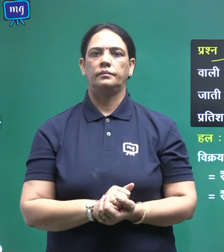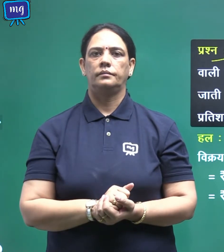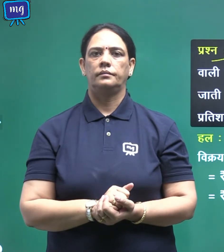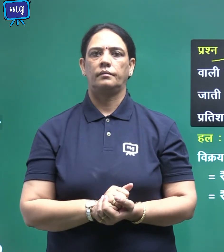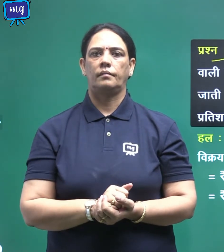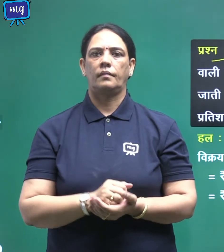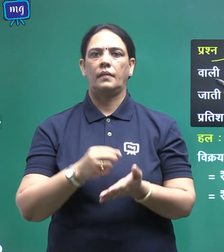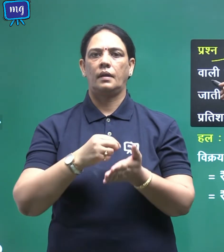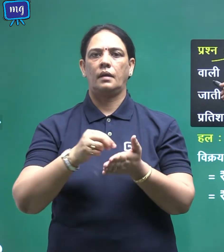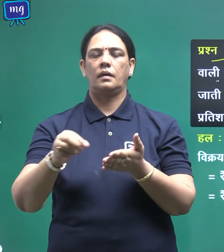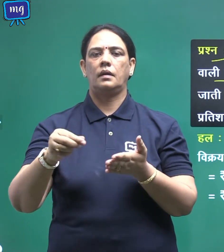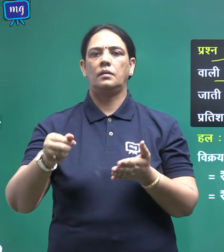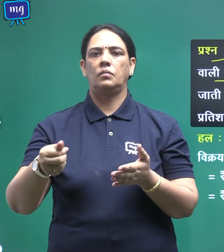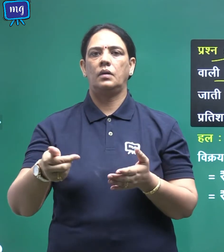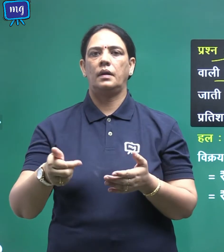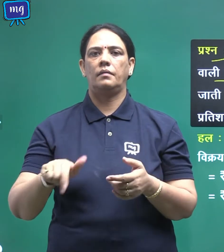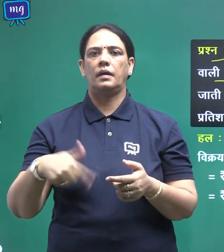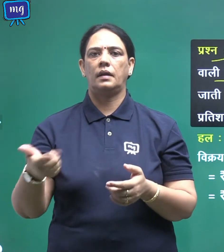अंकित मूल्य वाली